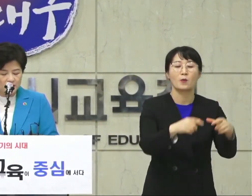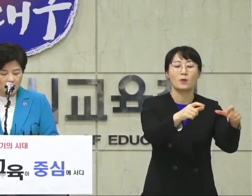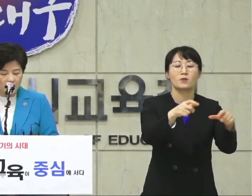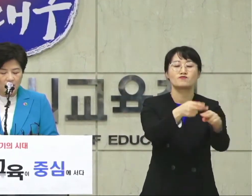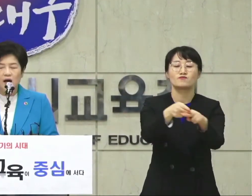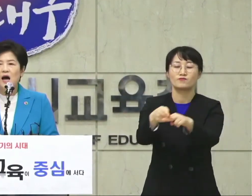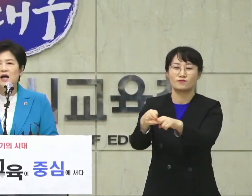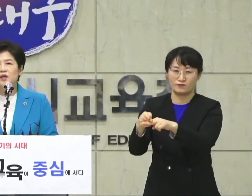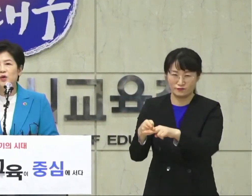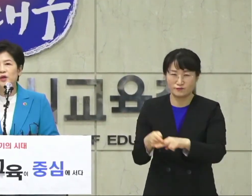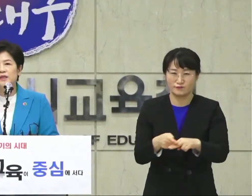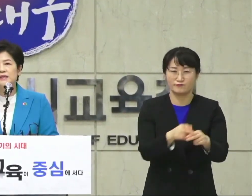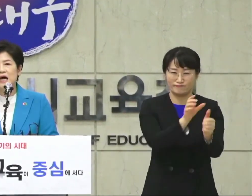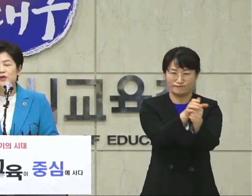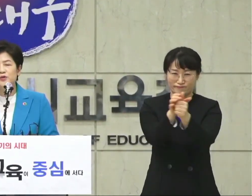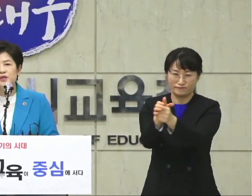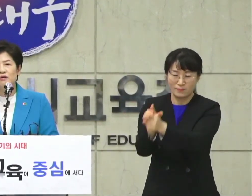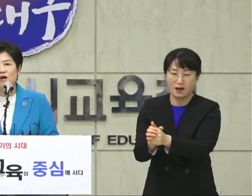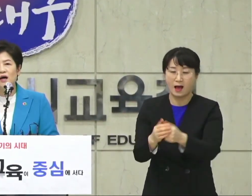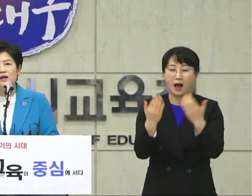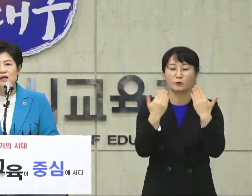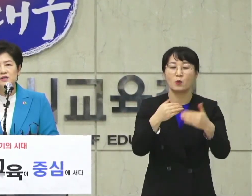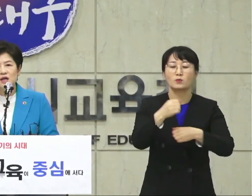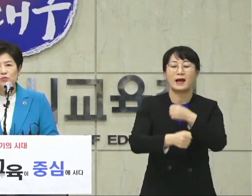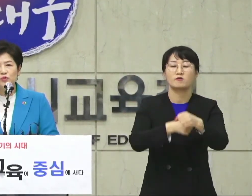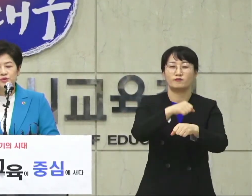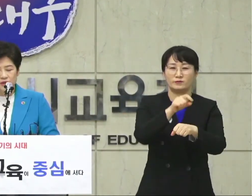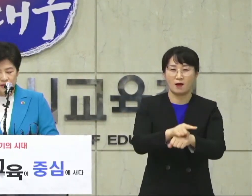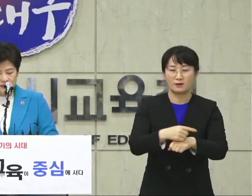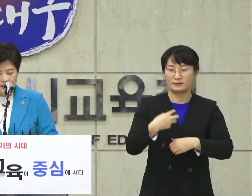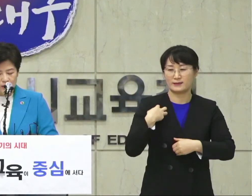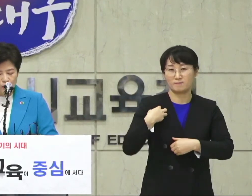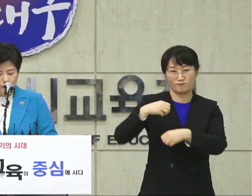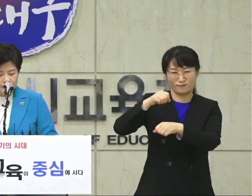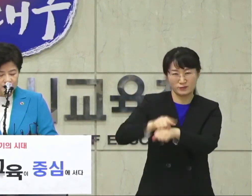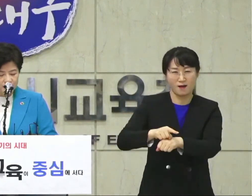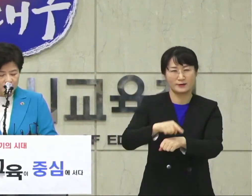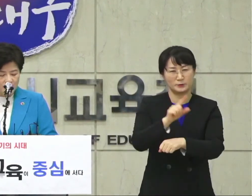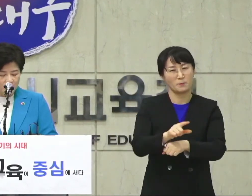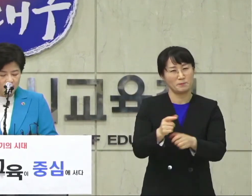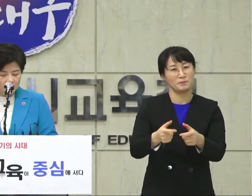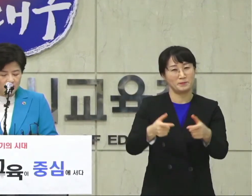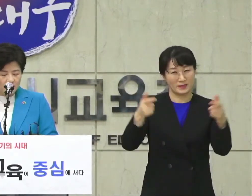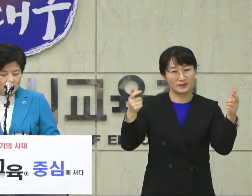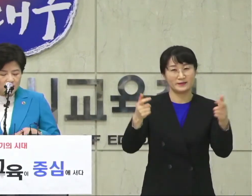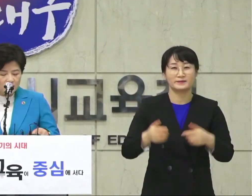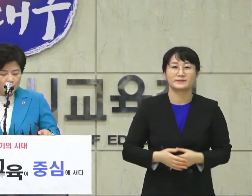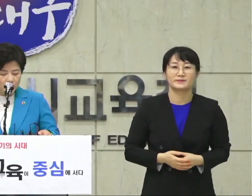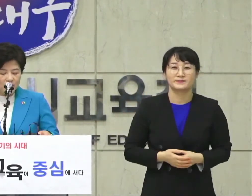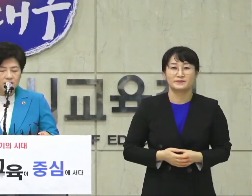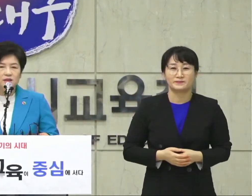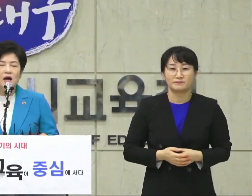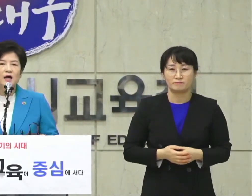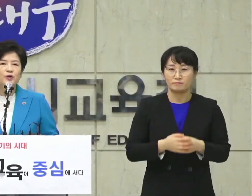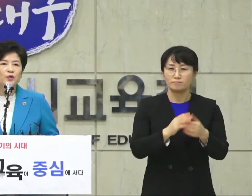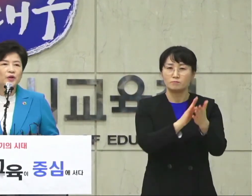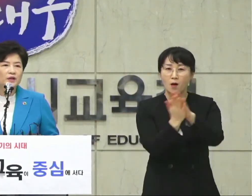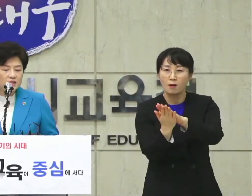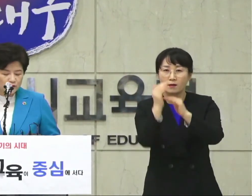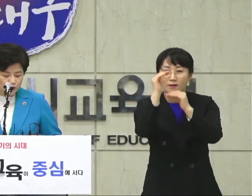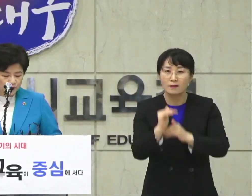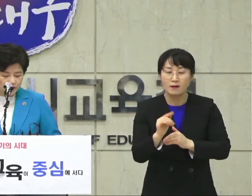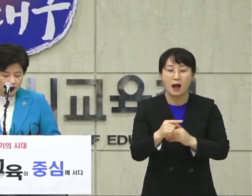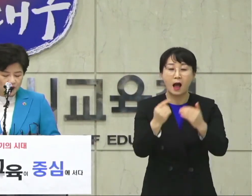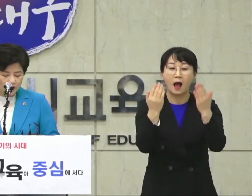주도형으로 전환해 학교의 자율성과 책무성을 높였습니다. 이러한 변화는